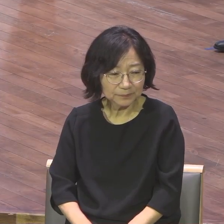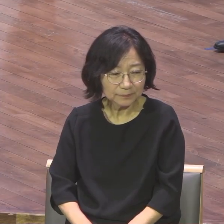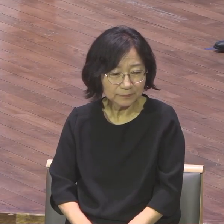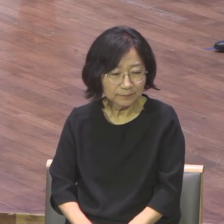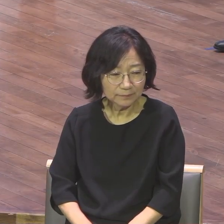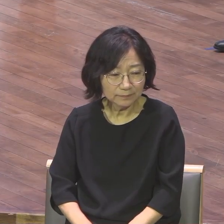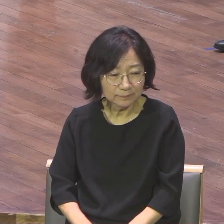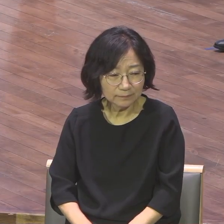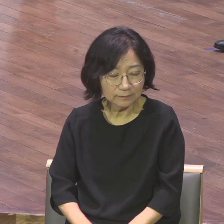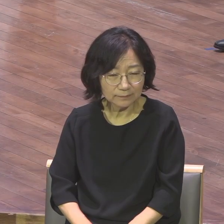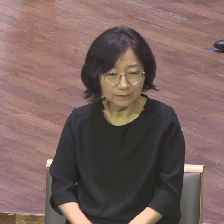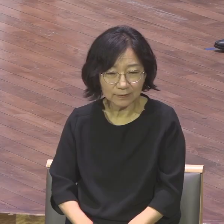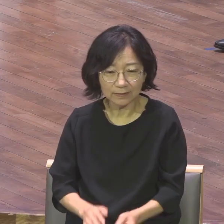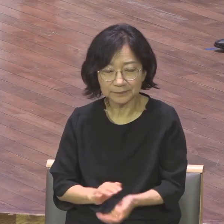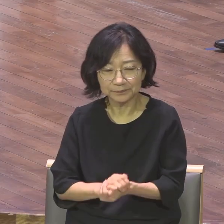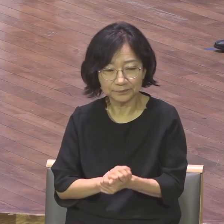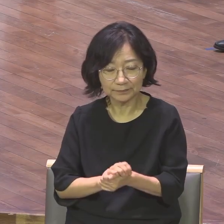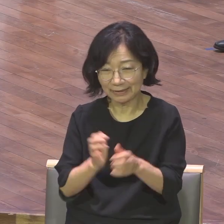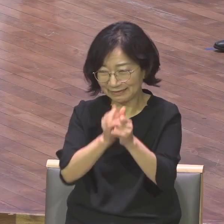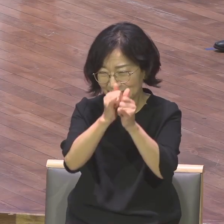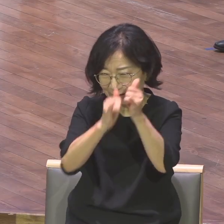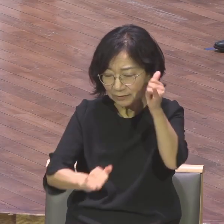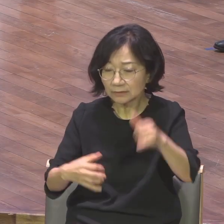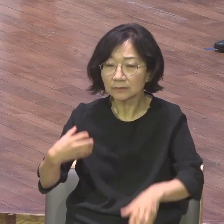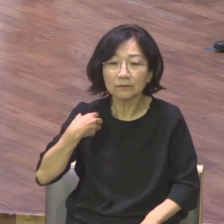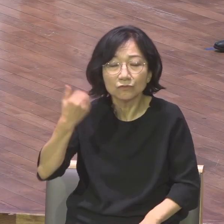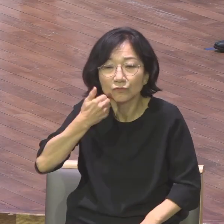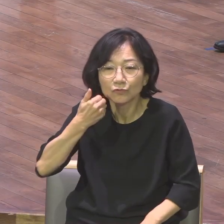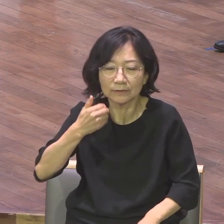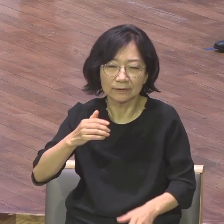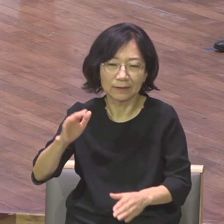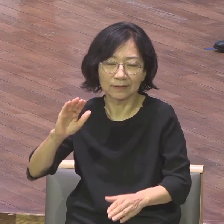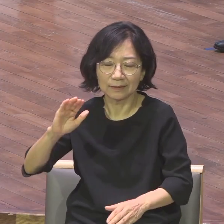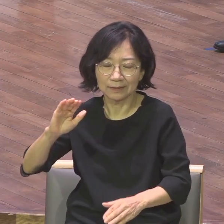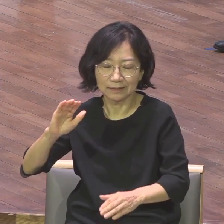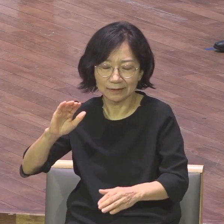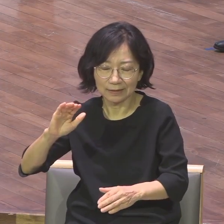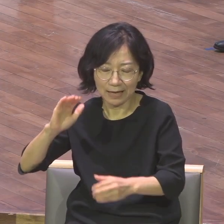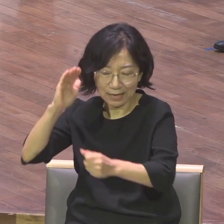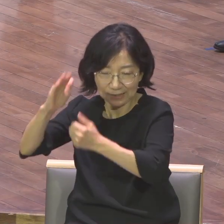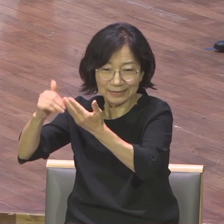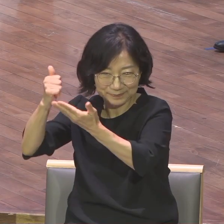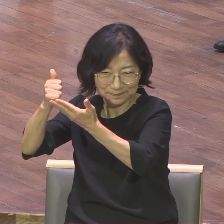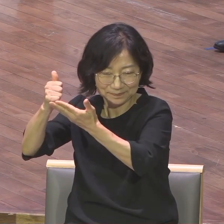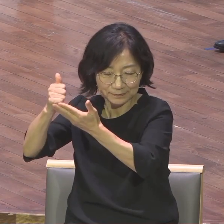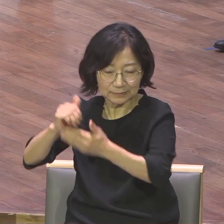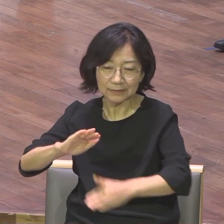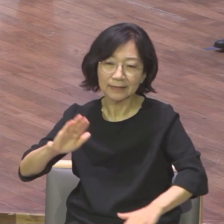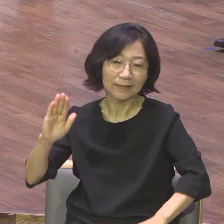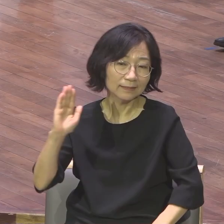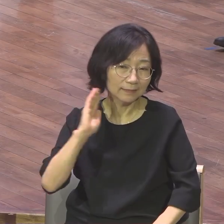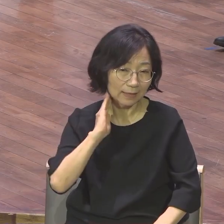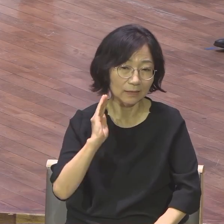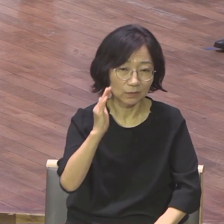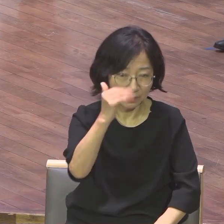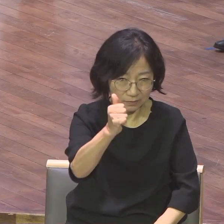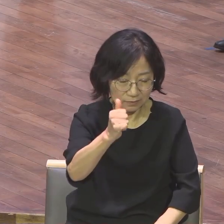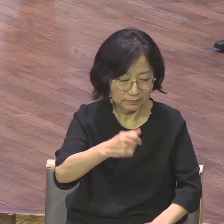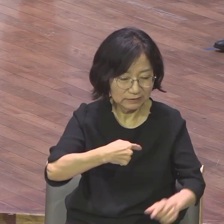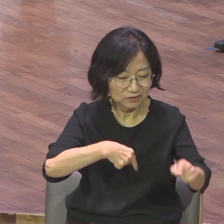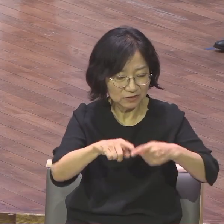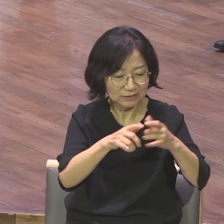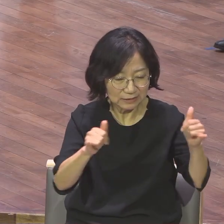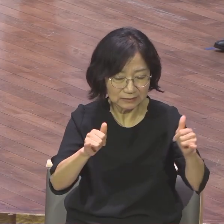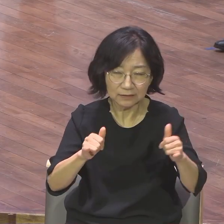주관자 예수 그리스도입니다. 대통령부터 유정자들이 창조주 하나님을 두려워해야 돼요. 교회를 우습게